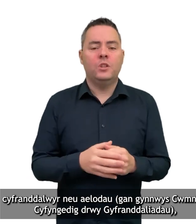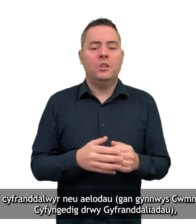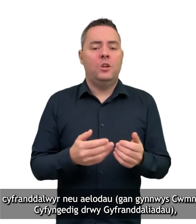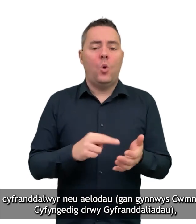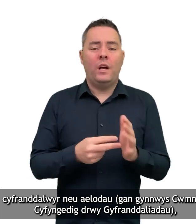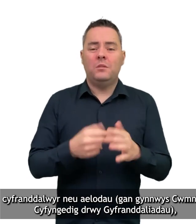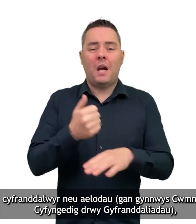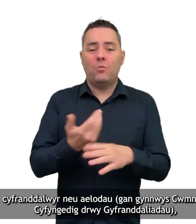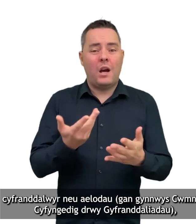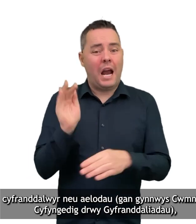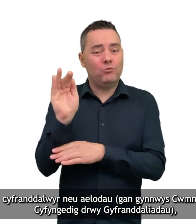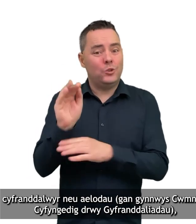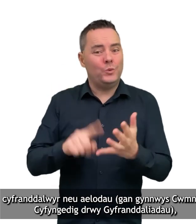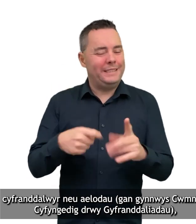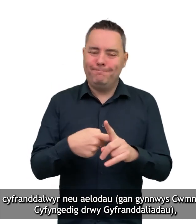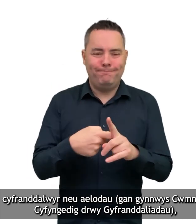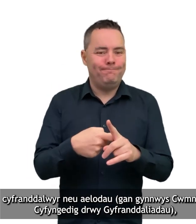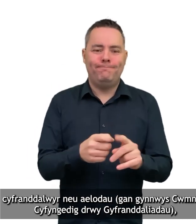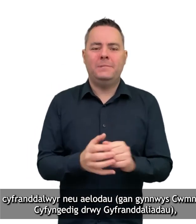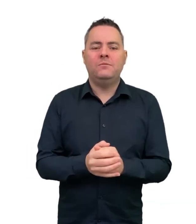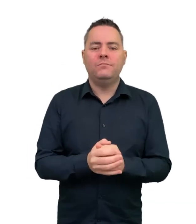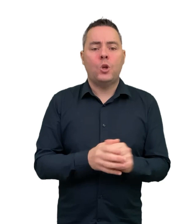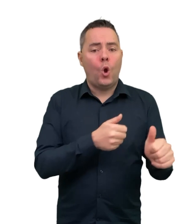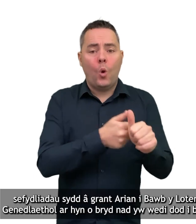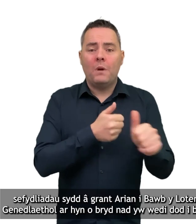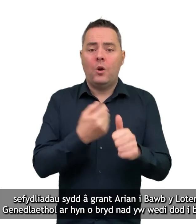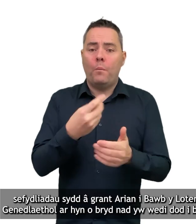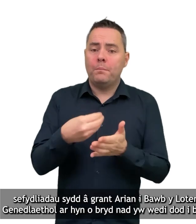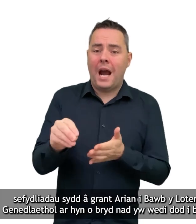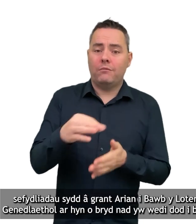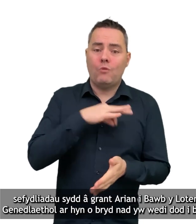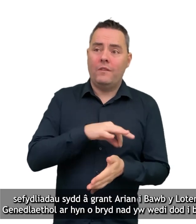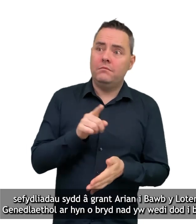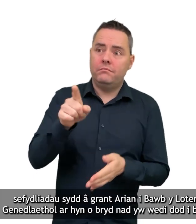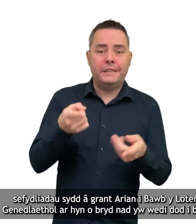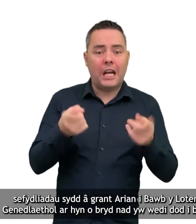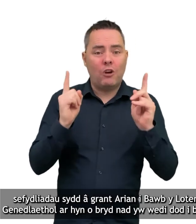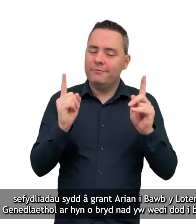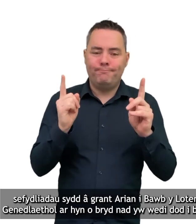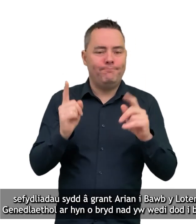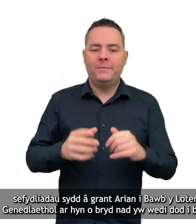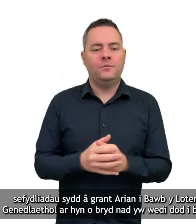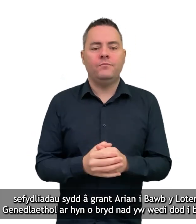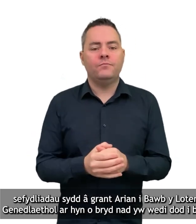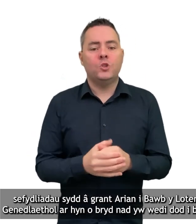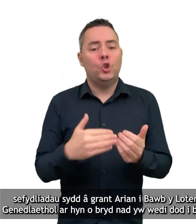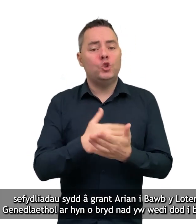gynnwys cwmnïau cyfyngedig drwy gyfrandaliadau, sefydliadau sydd â grant arian i bawb y Loteri Genedlaethol ar hyn o bryd nad yw wedi